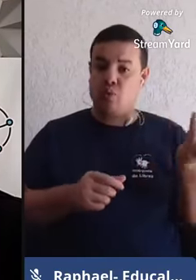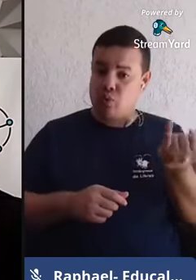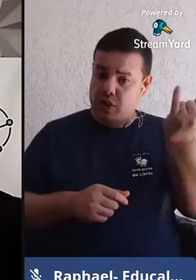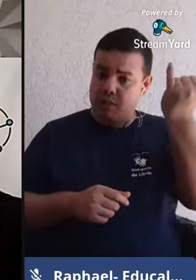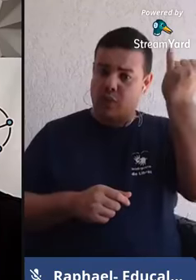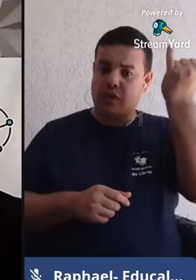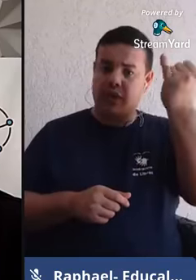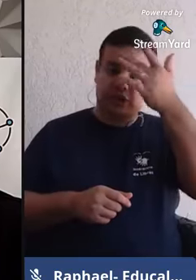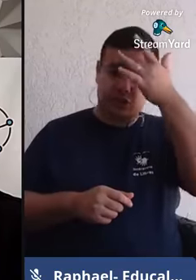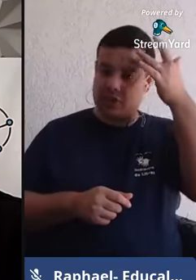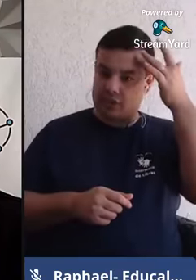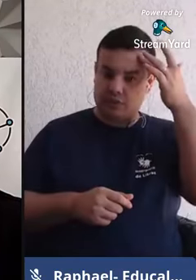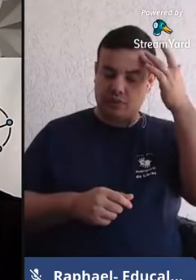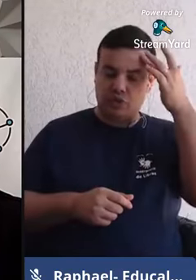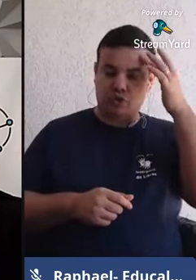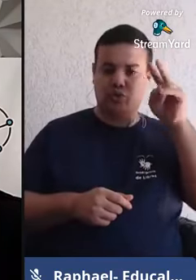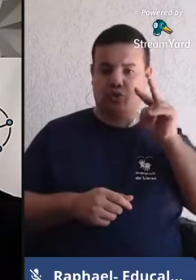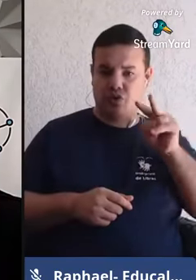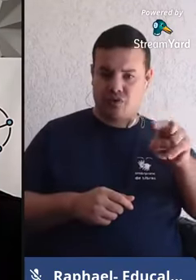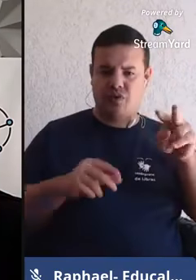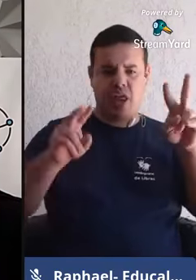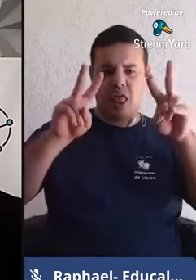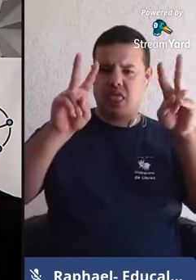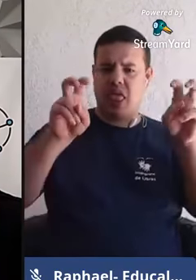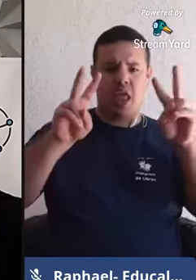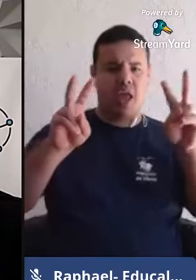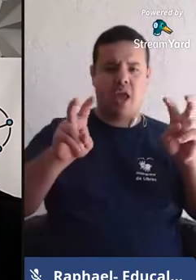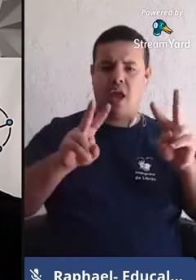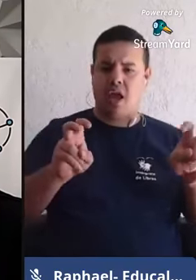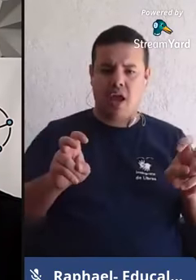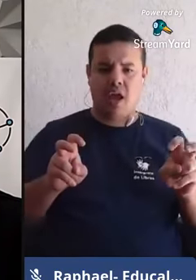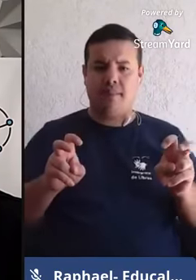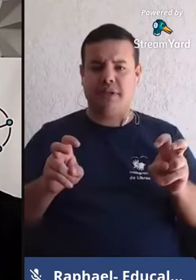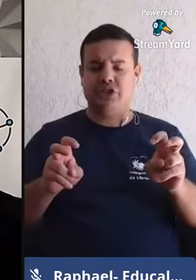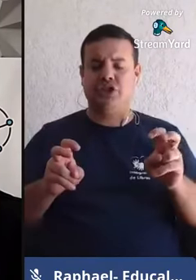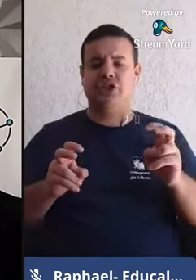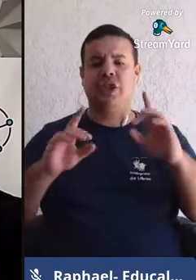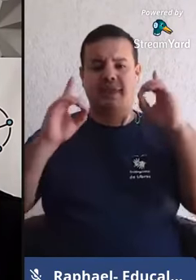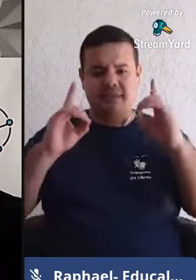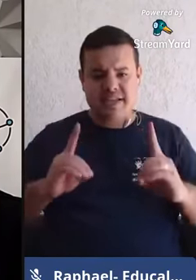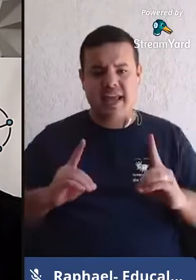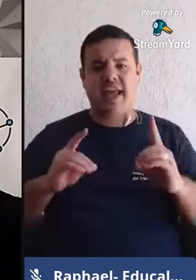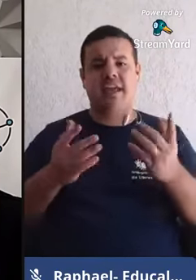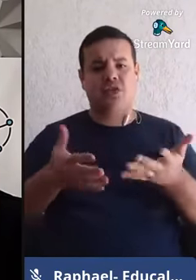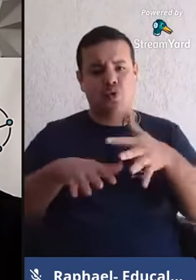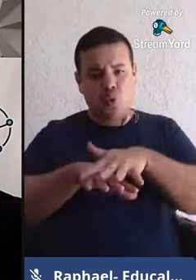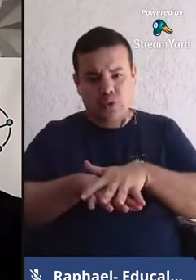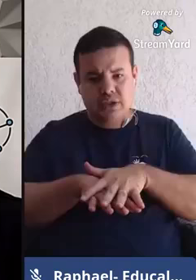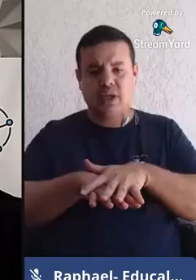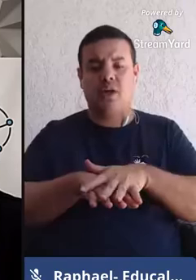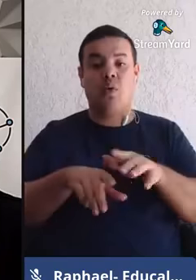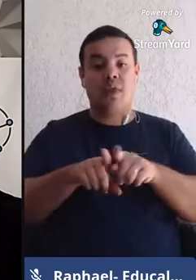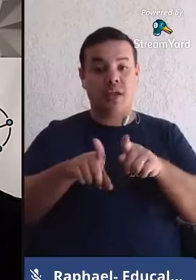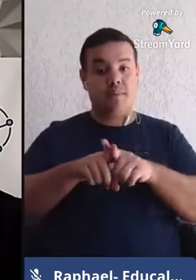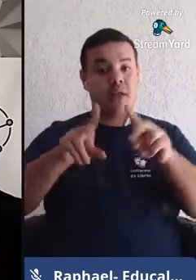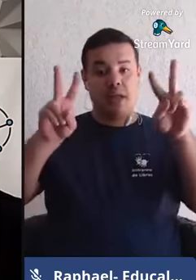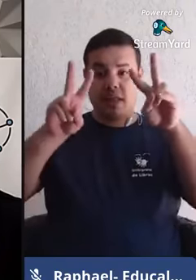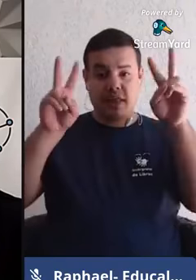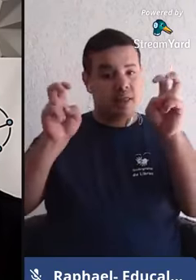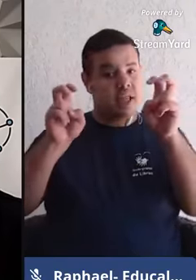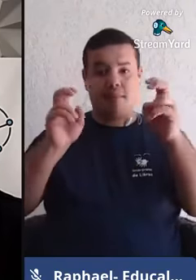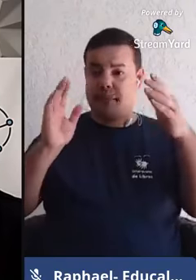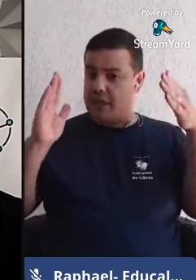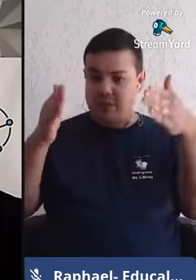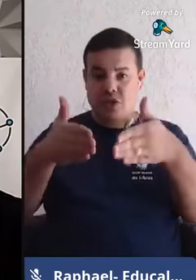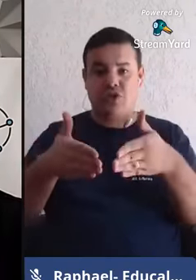Não só sobre temas gerais de deficiência e inclusão, mas também sobre temas específicos, como